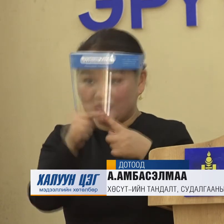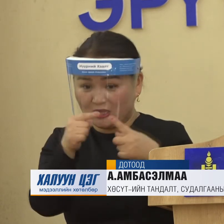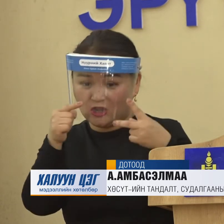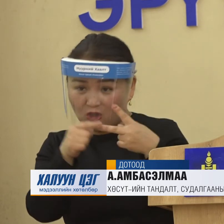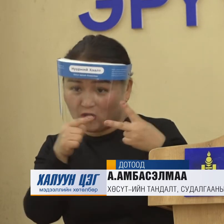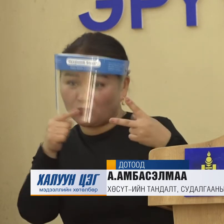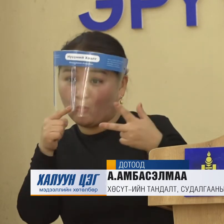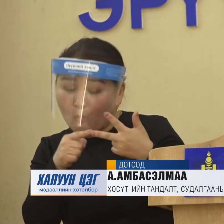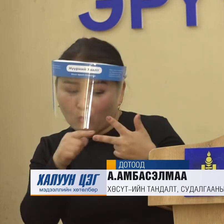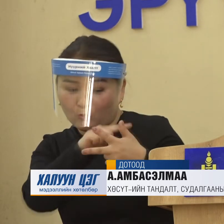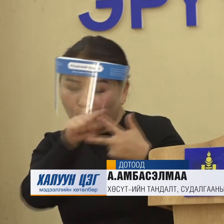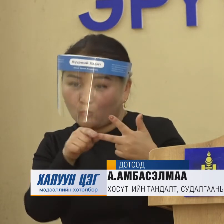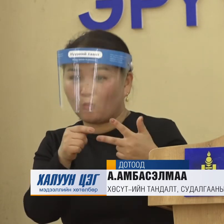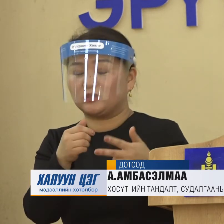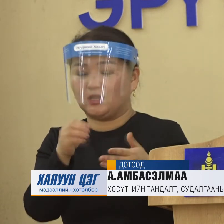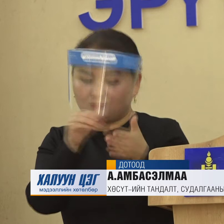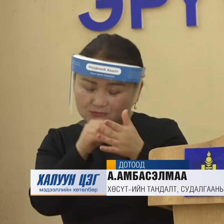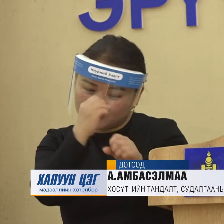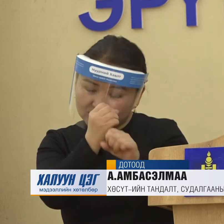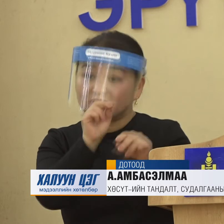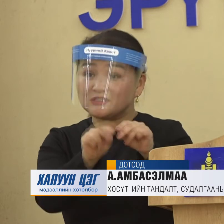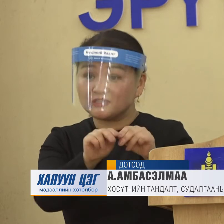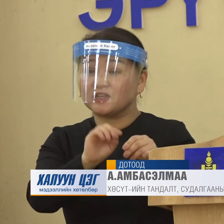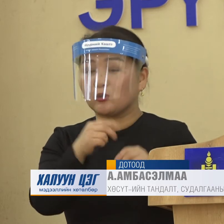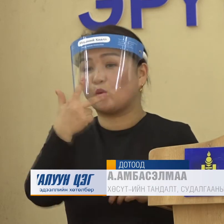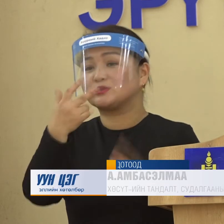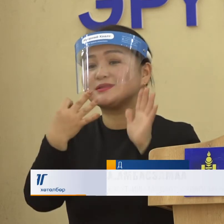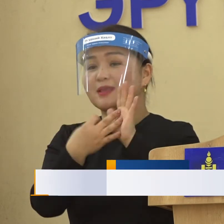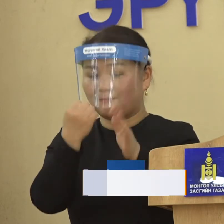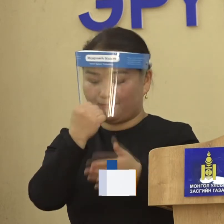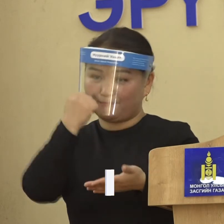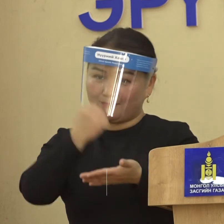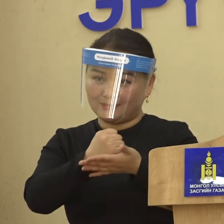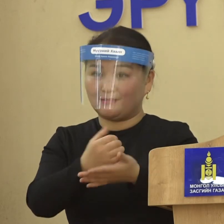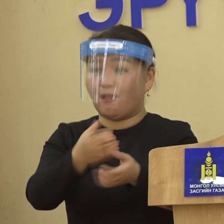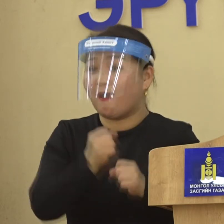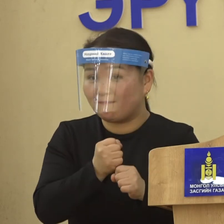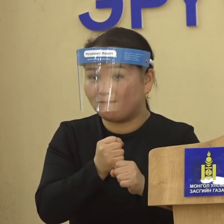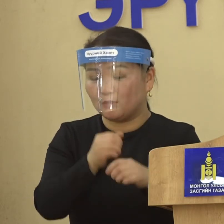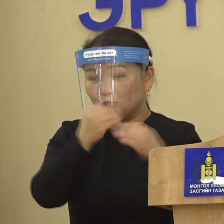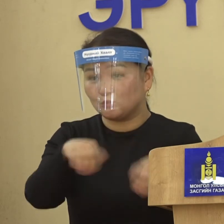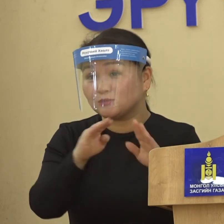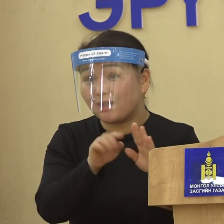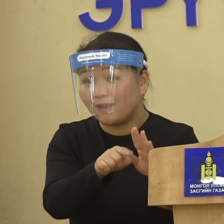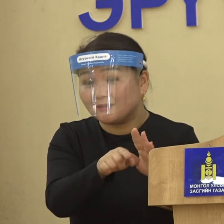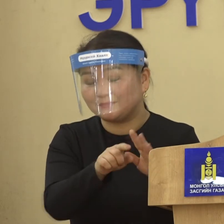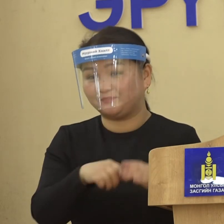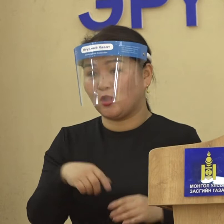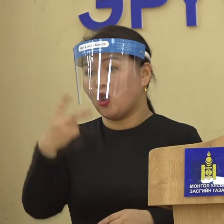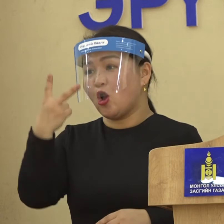бол 38 тохиолдлоо илрүүлж авчээ. За энэ тохиолдлуудыг илрүүлж авахад бол нэг 20-д хүн нь